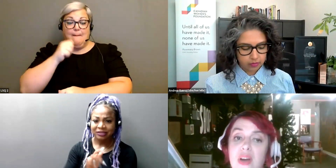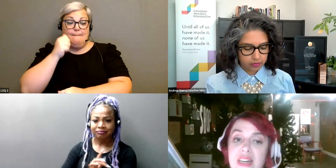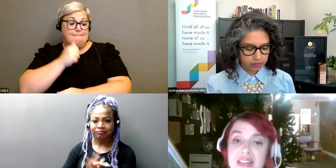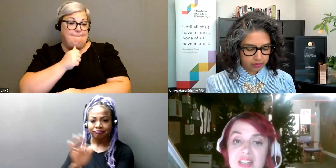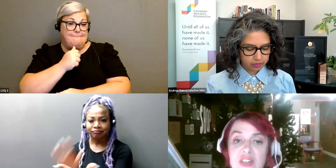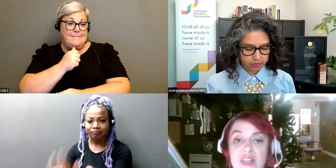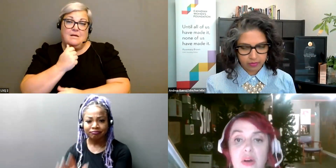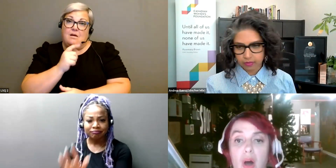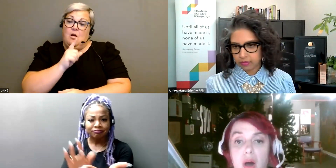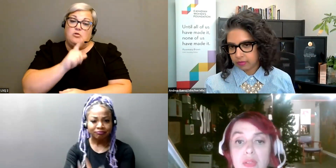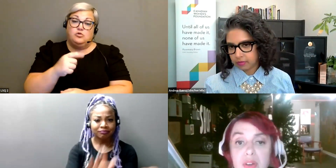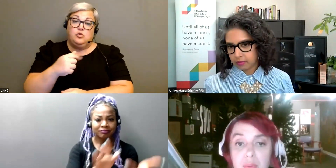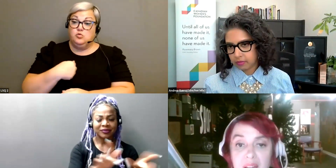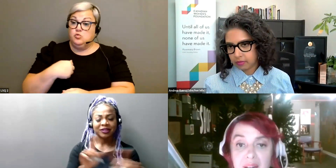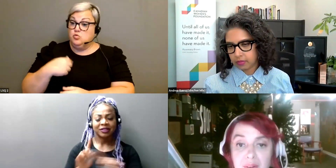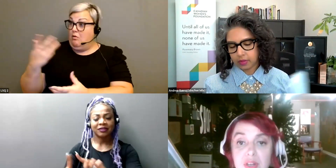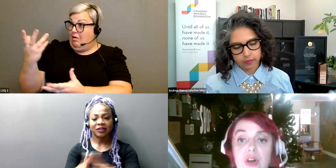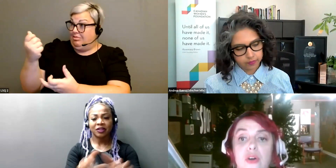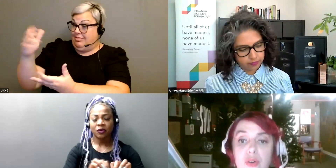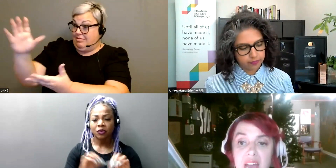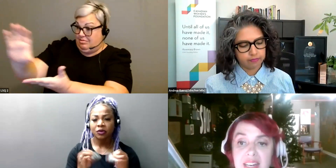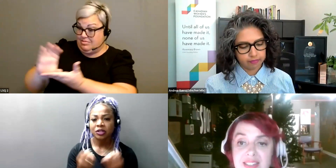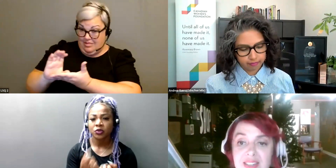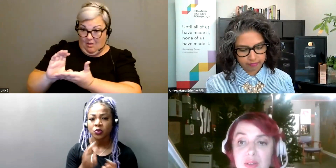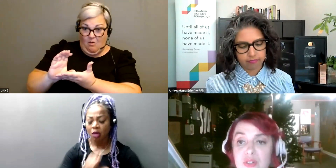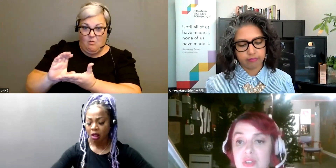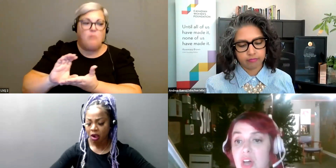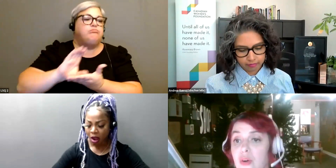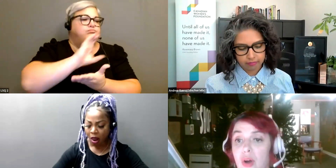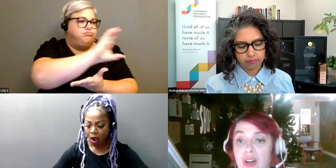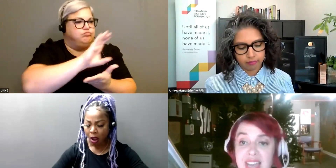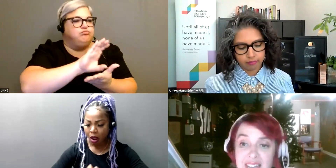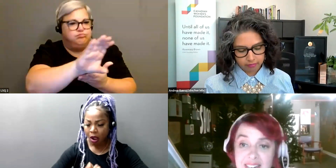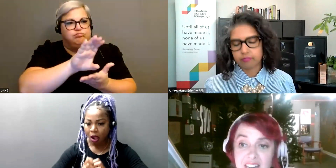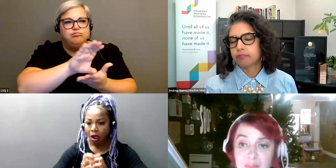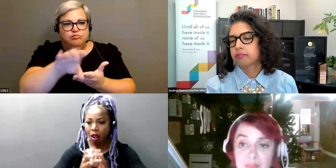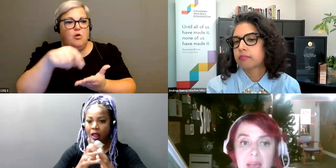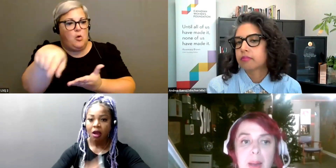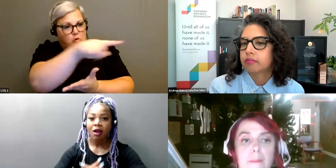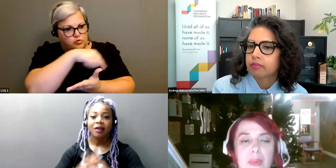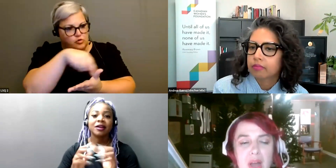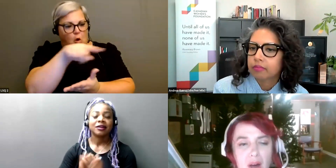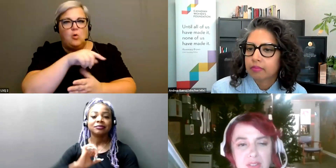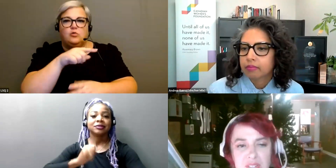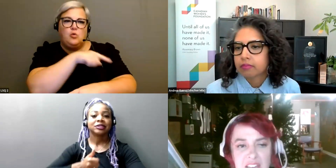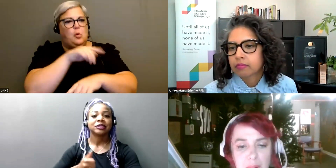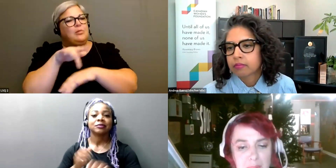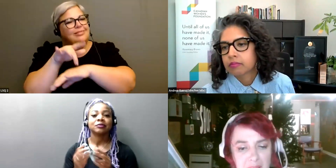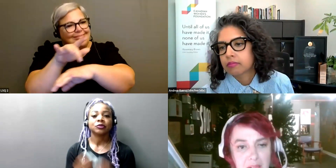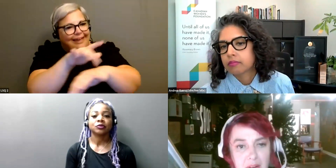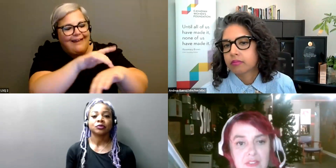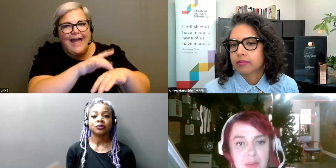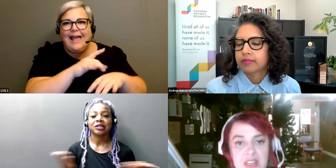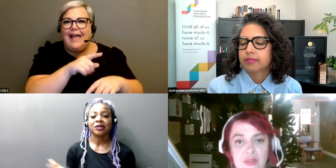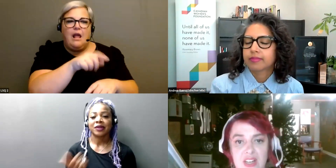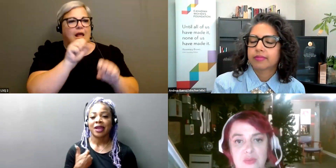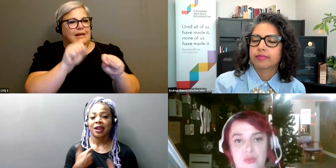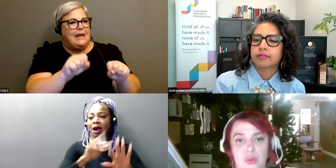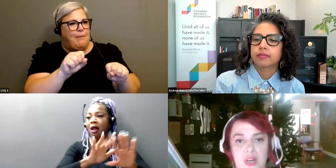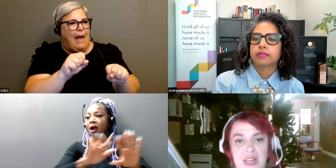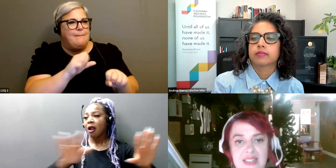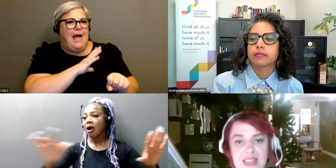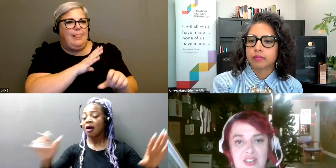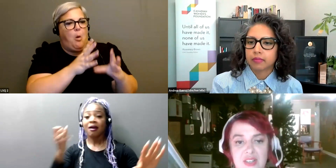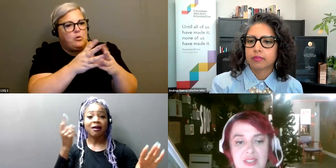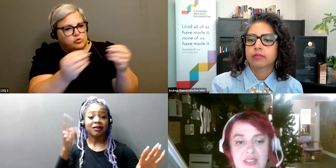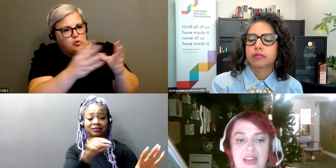nous assurons que les dons arrivent aux organisations de la base qui sont sur le terrain et qui créent des solutions à